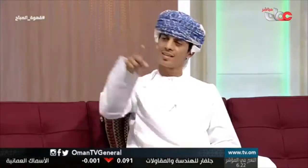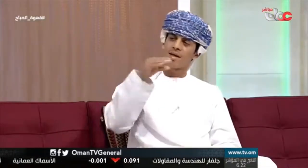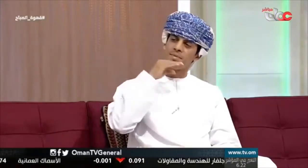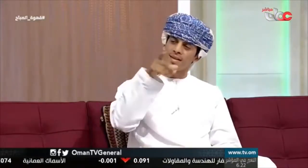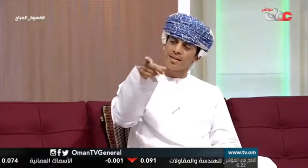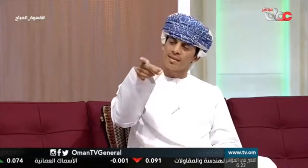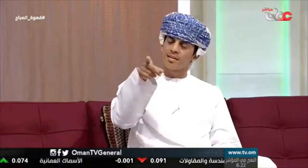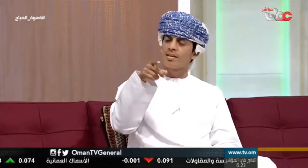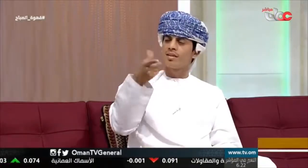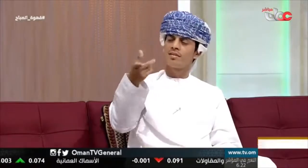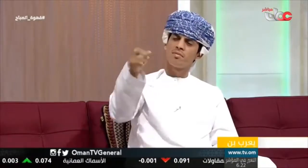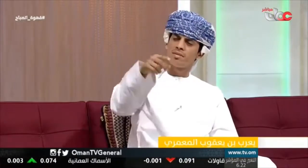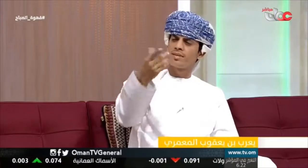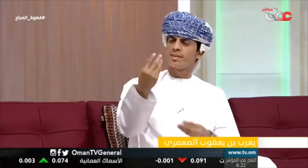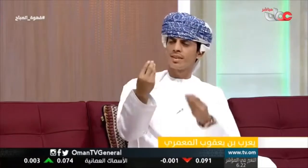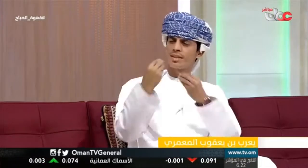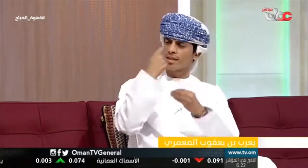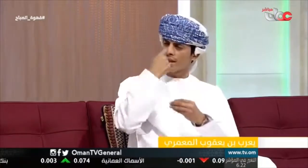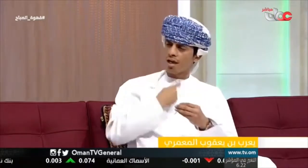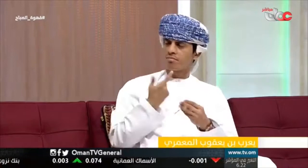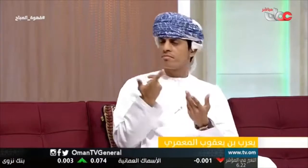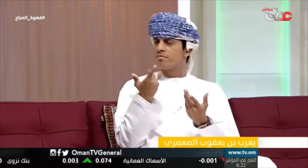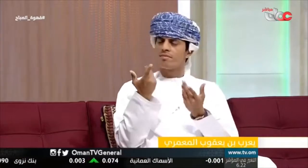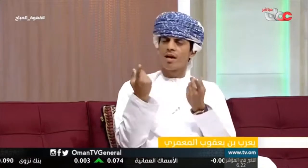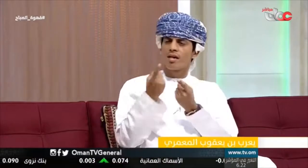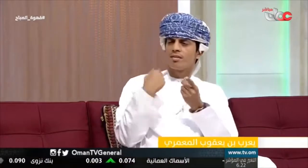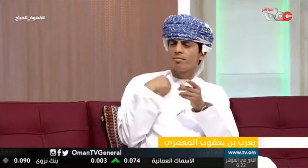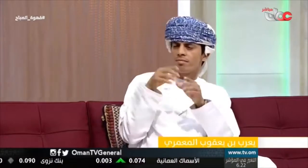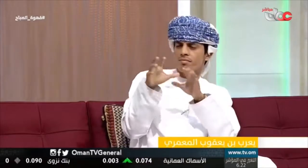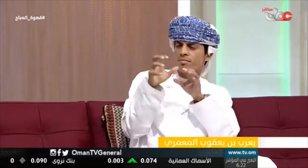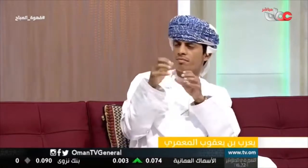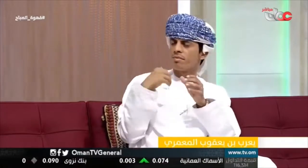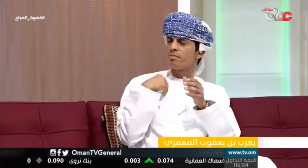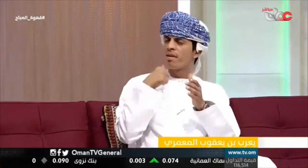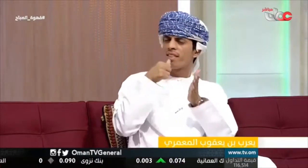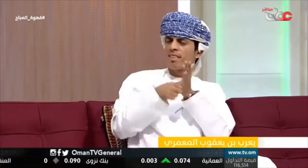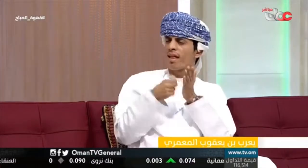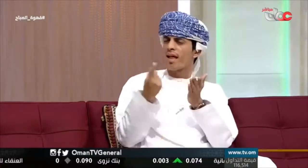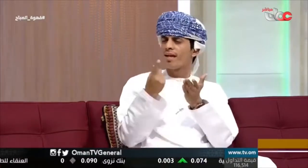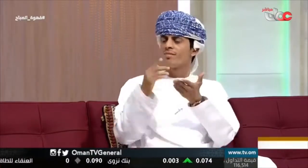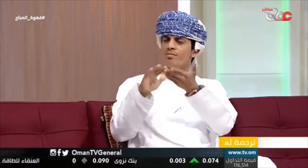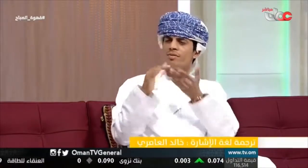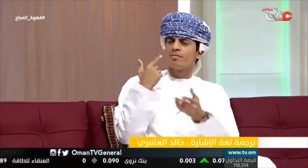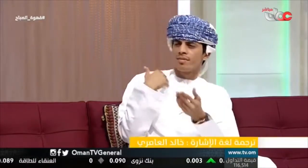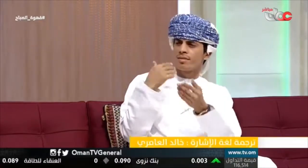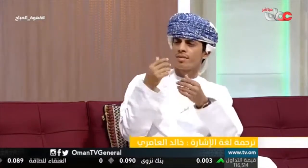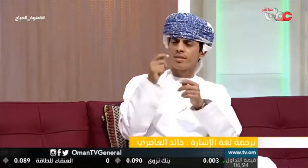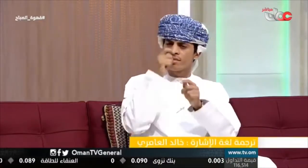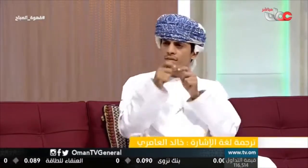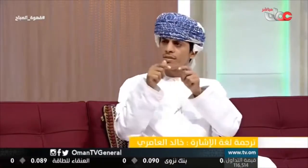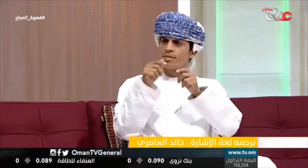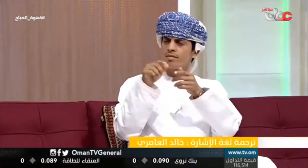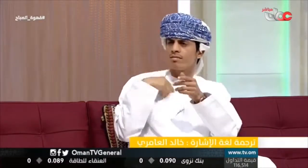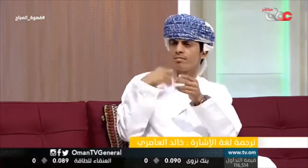طبعاً بالنسبة لتعليمي عن خلايا النحل، أنا طبعاً ورثتها عن أجدادي وأبائي. تعلمت